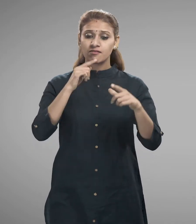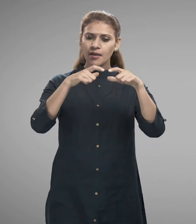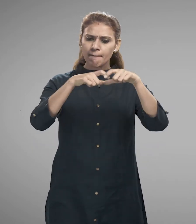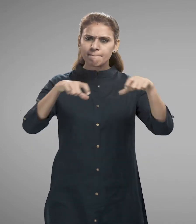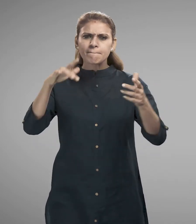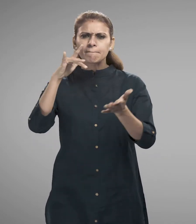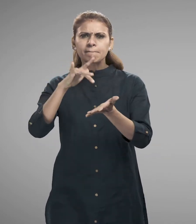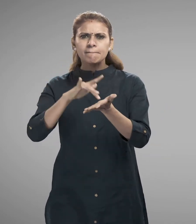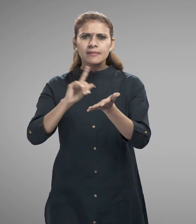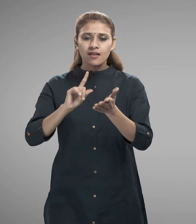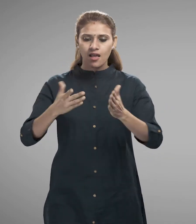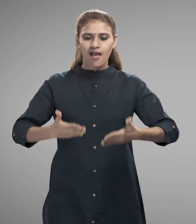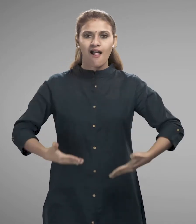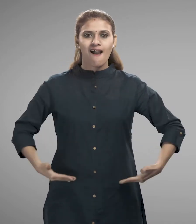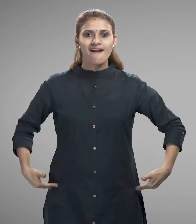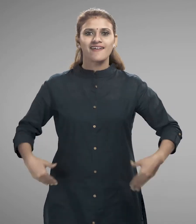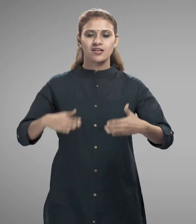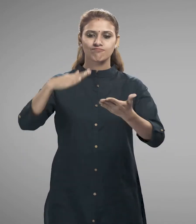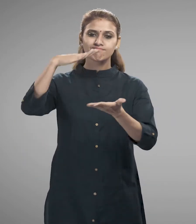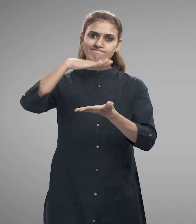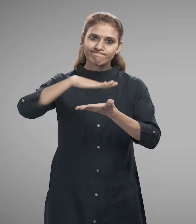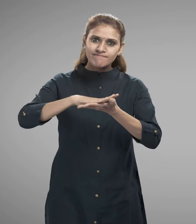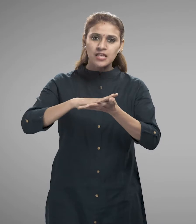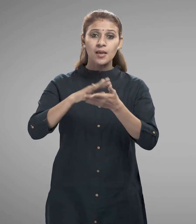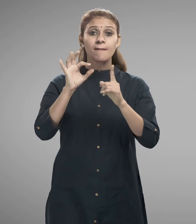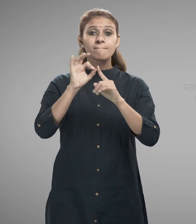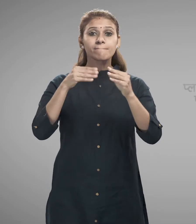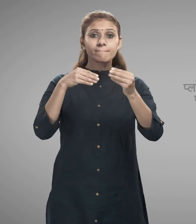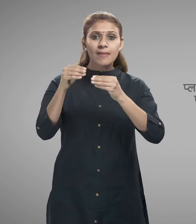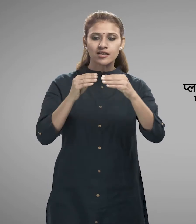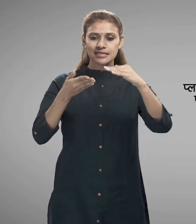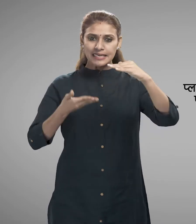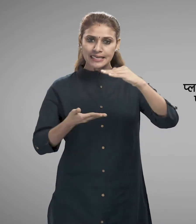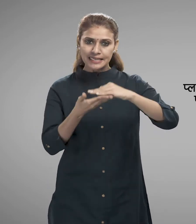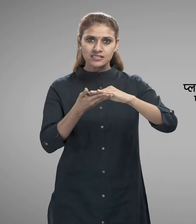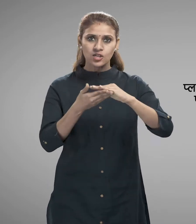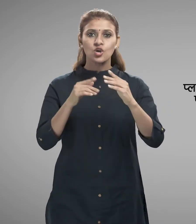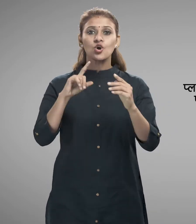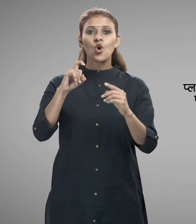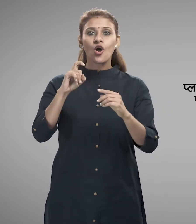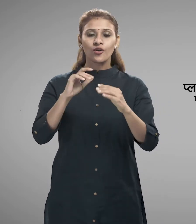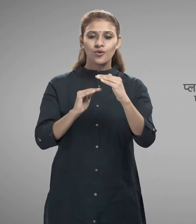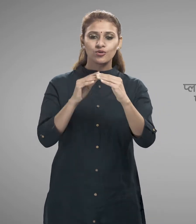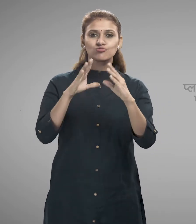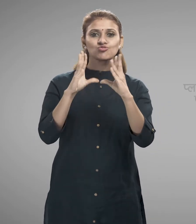सैनिटरी पैड को अपनी पैंटी या अंडरवेयर में इस तरह से रखें कि प्लास्टिक की परत नीचे की तरफ